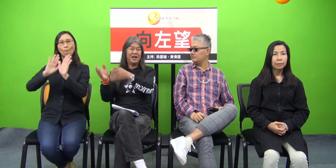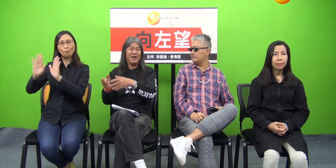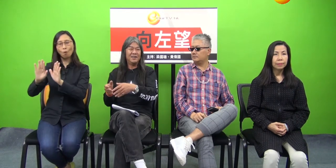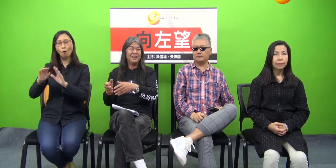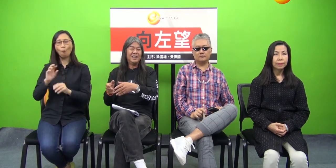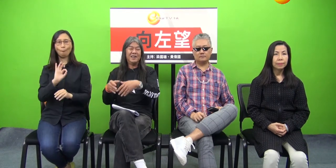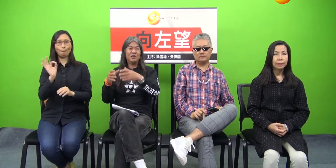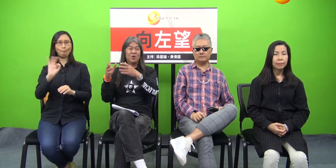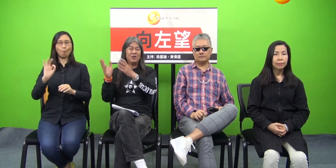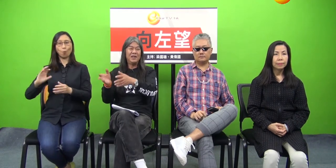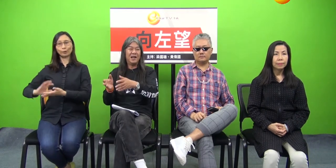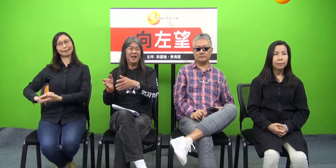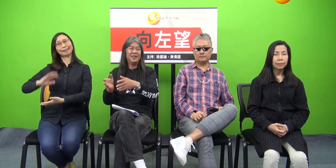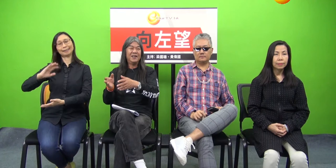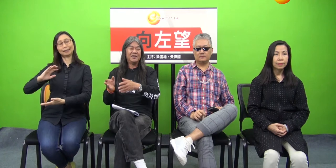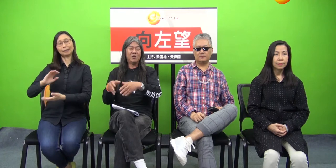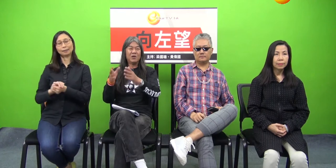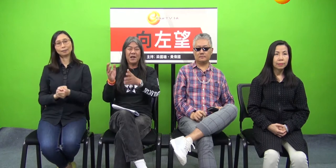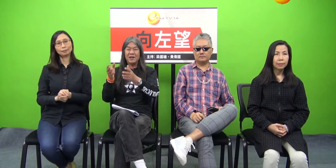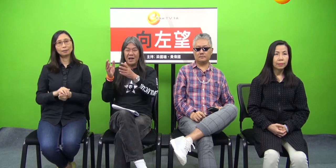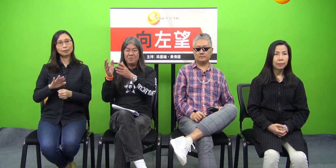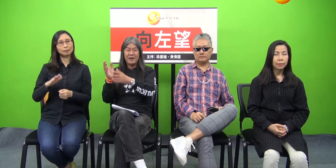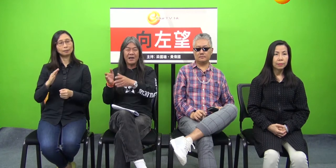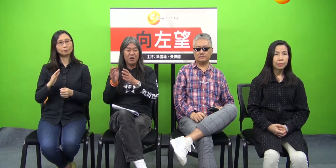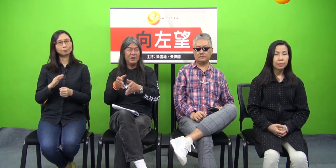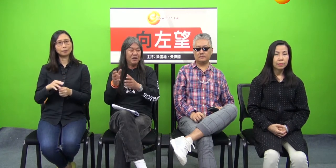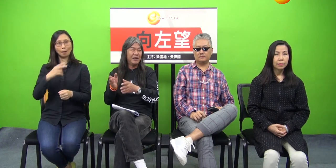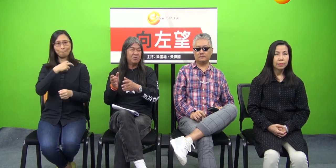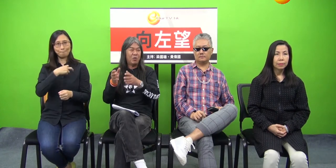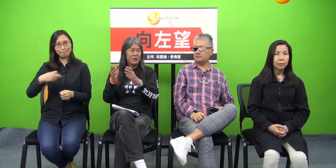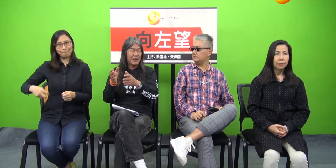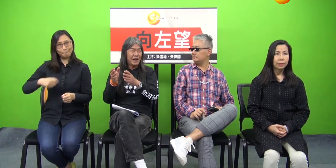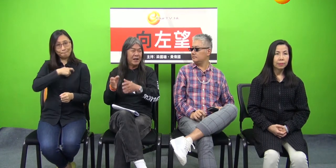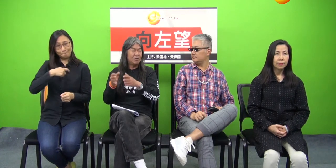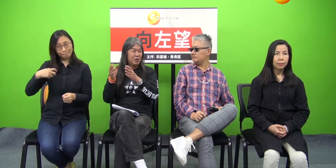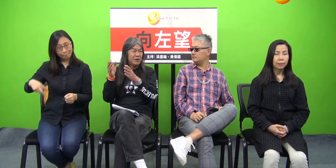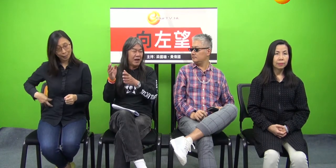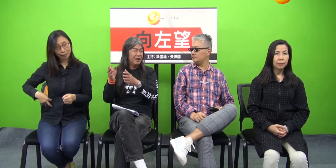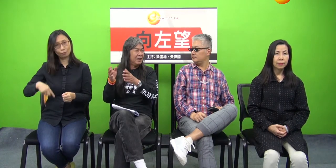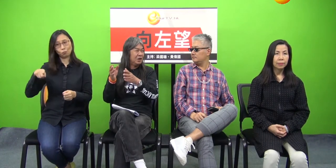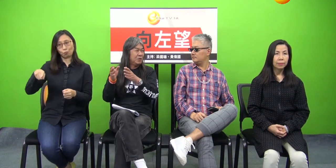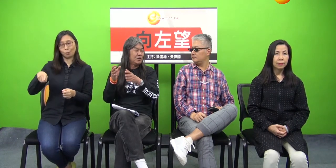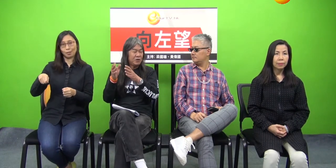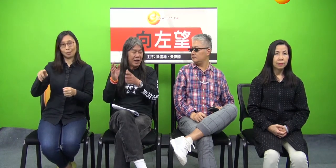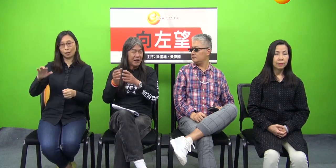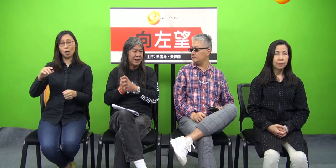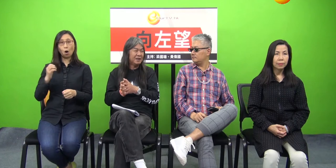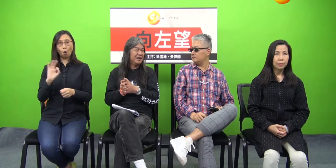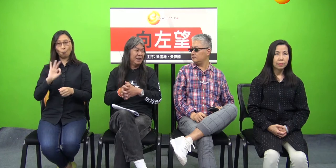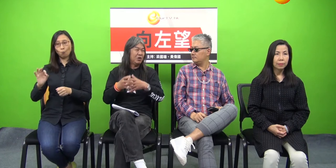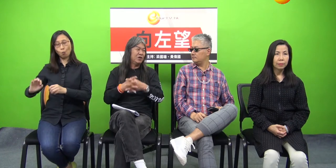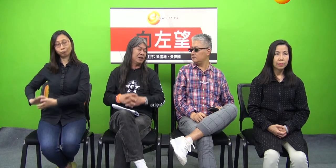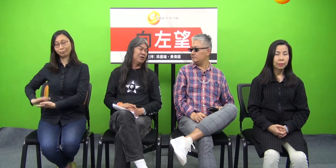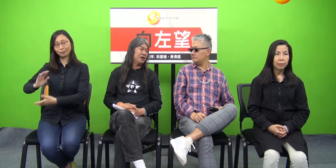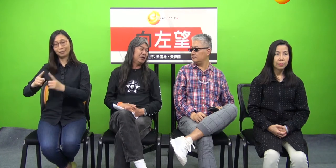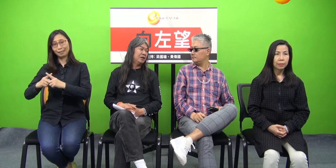天下，然後坐天下，就覺得喺北京裏邊嗰啲無產階級最差裏邊最差嘅人，你